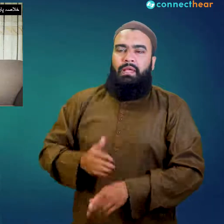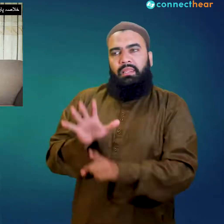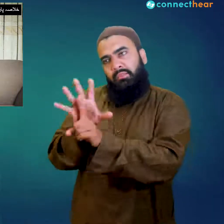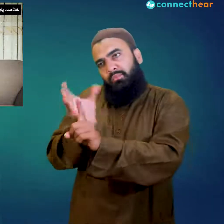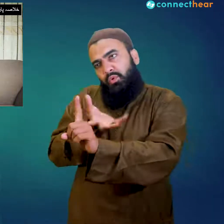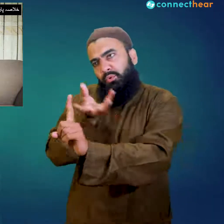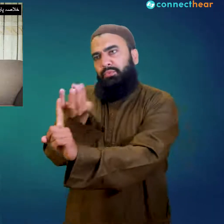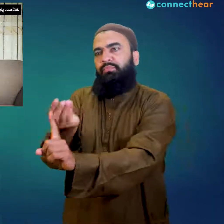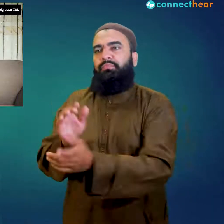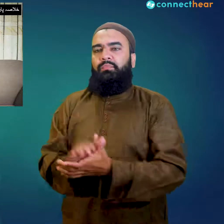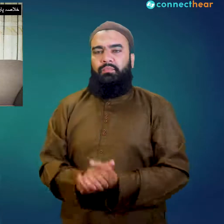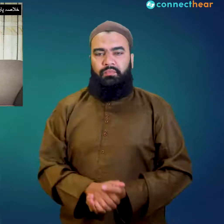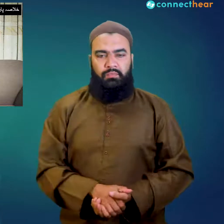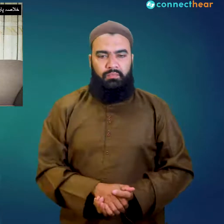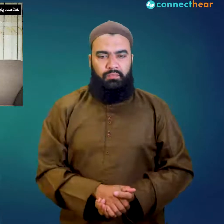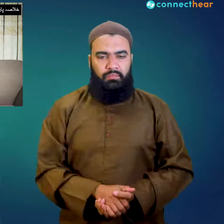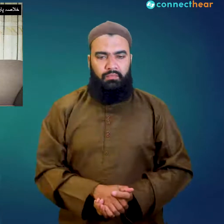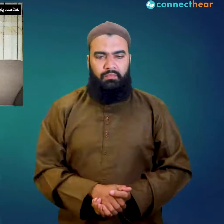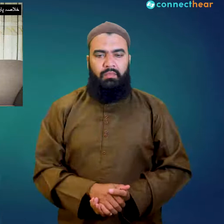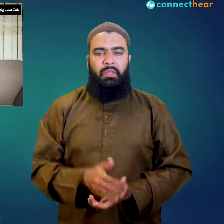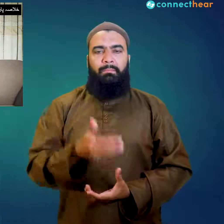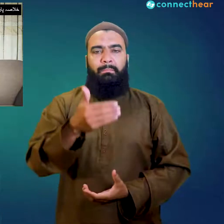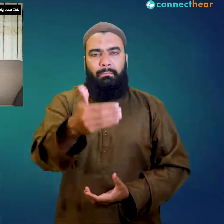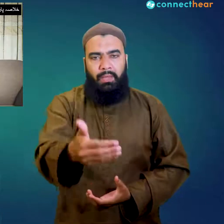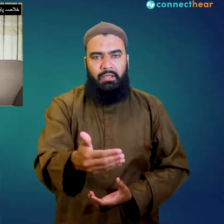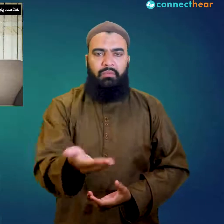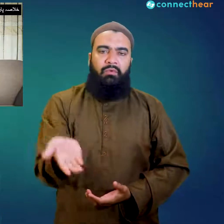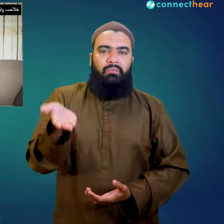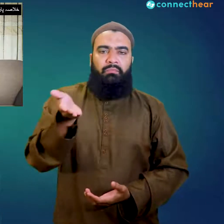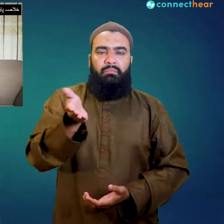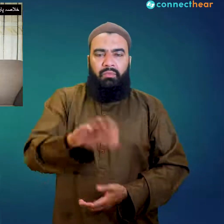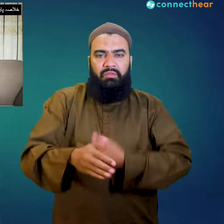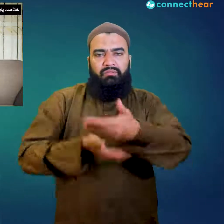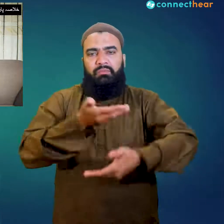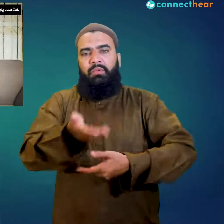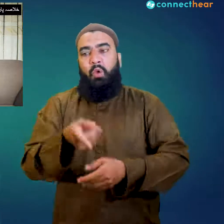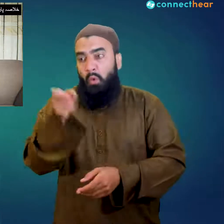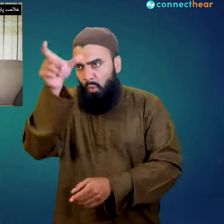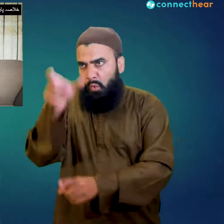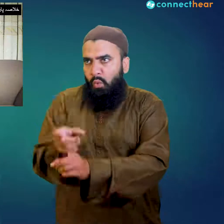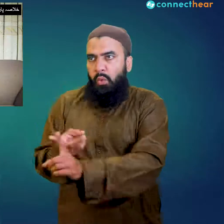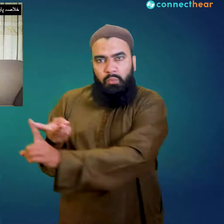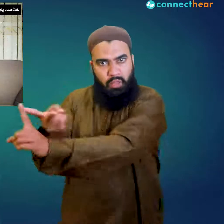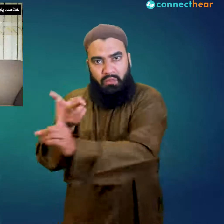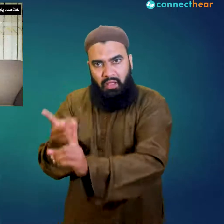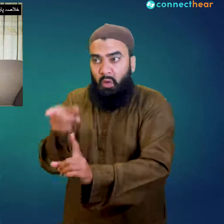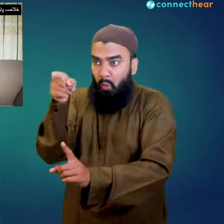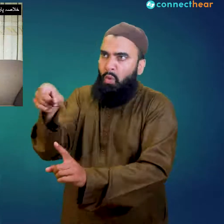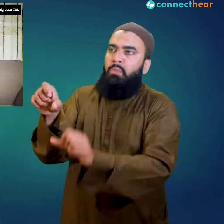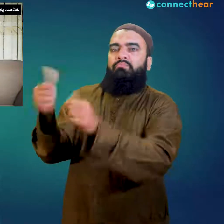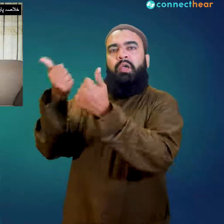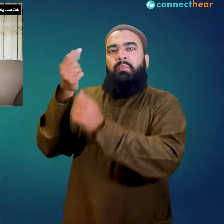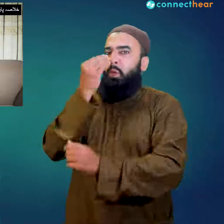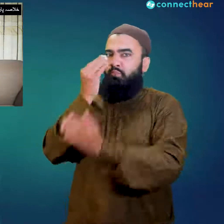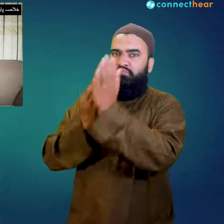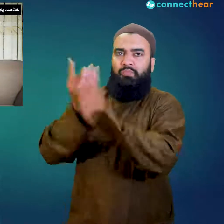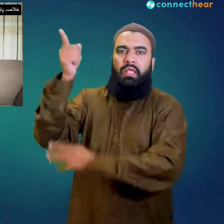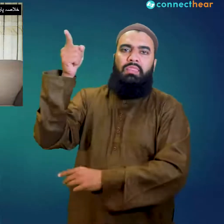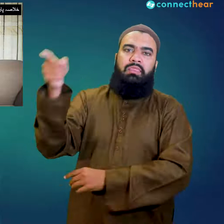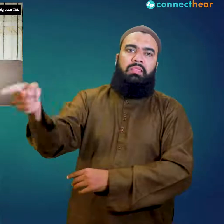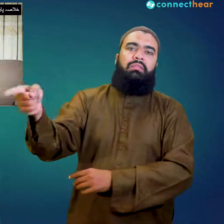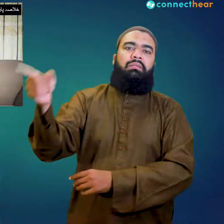فرمایا اولئک هم المفلحون، یہی لوگ فلاح پانے والے، ایسے کام کرنے والے فلاح پا جائیں